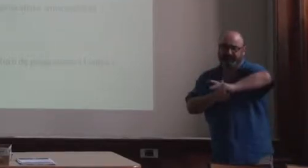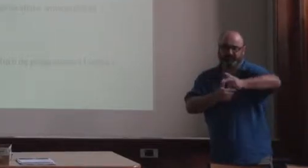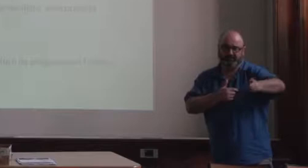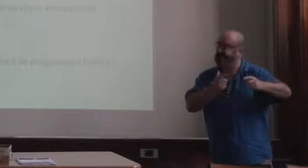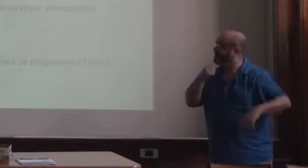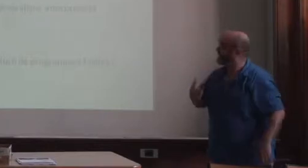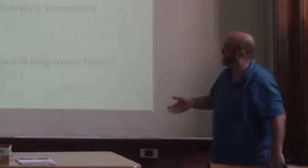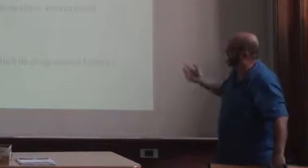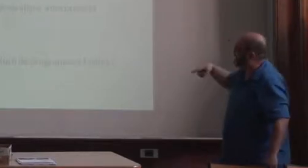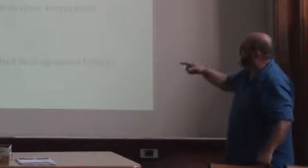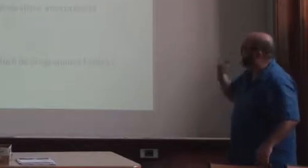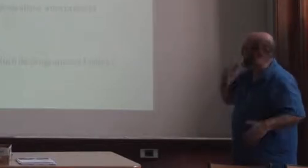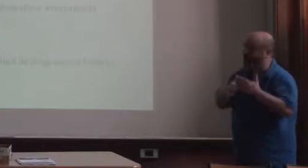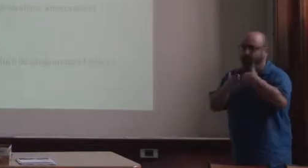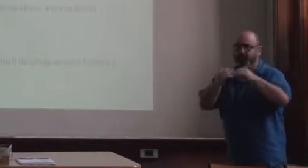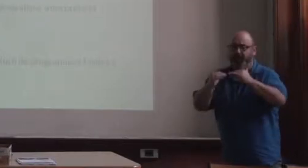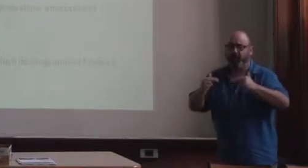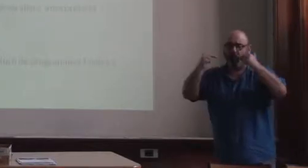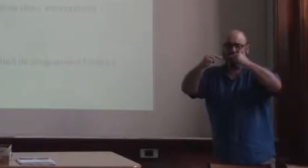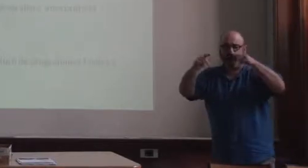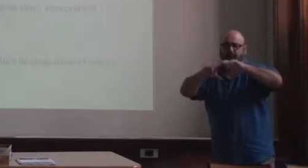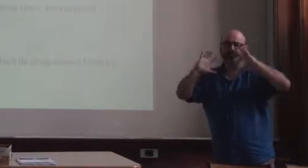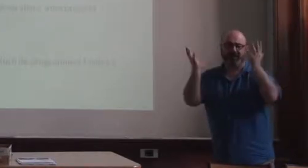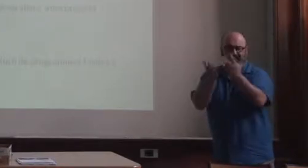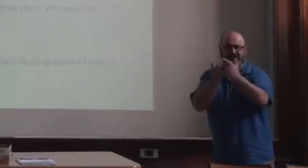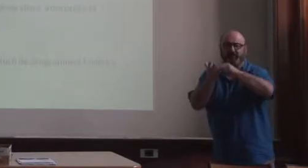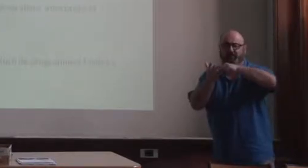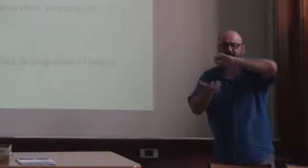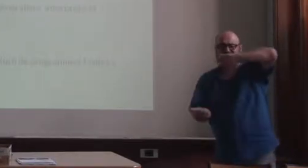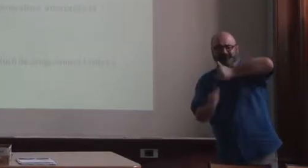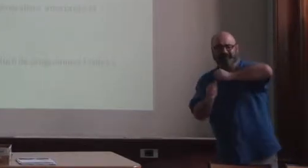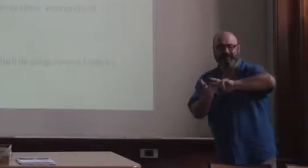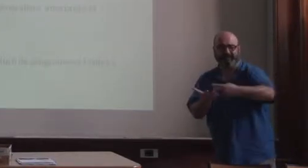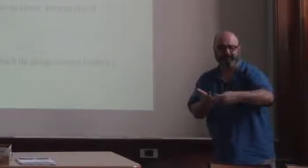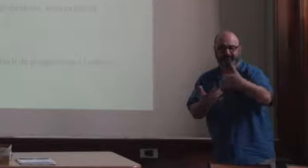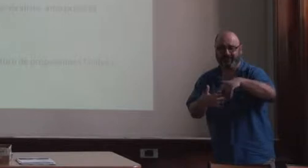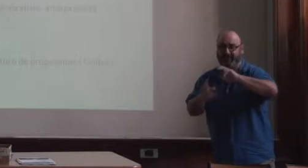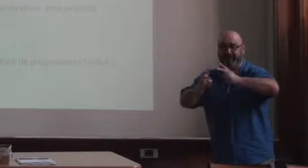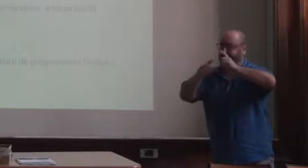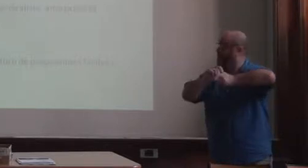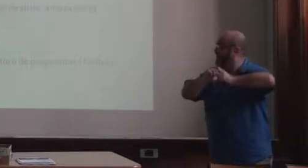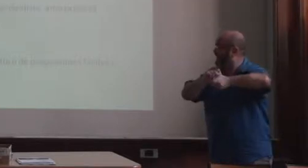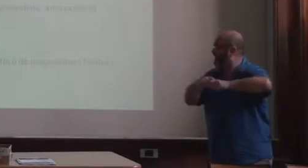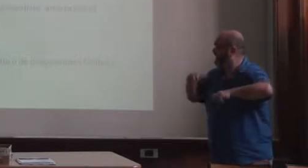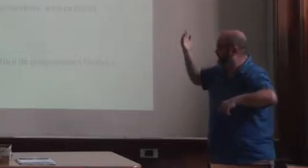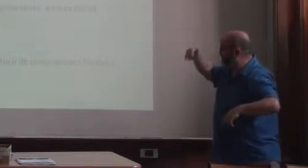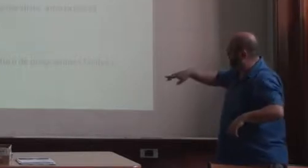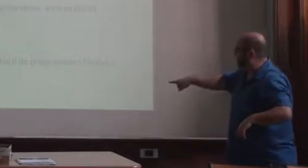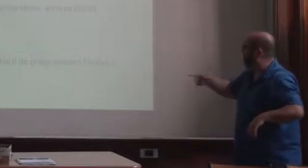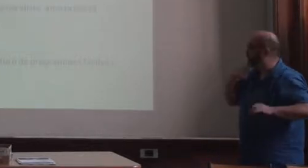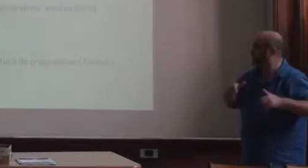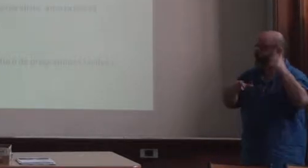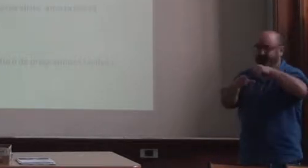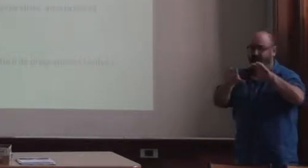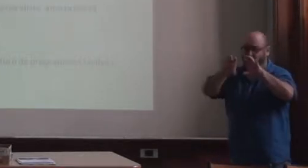Hein. C'est un langage de programmation haut niveau, généraliste, interprété et dynamique, avec des composants conçus pour permettre